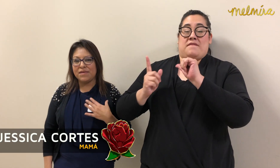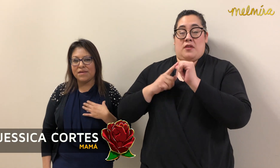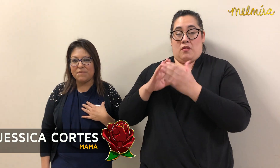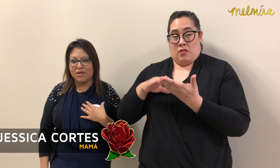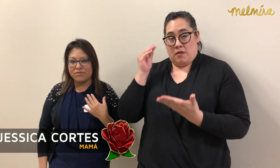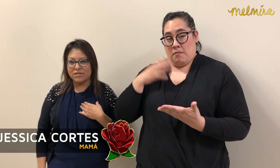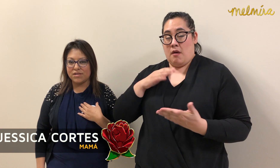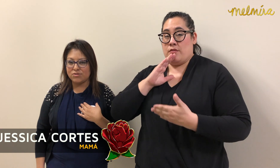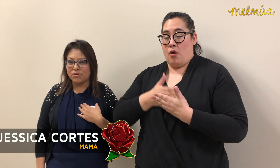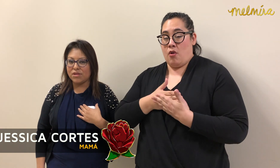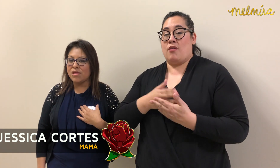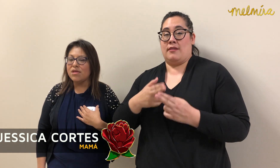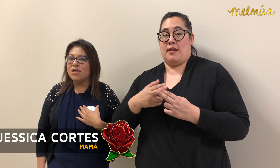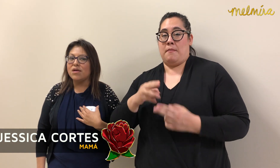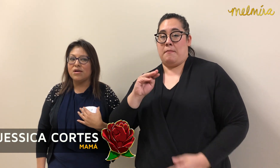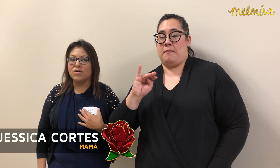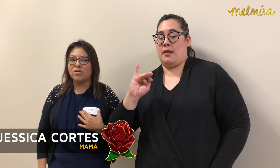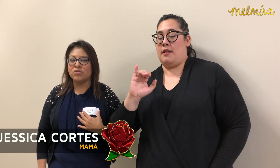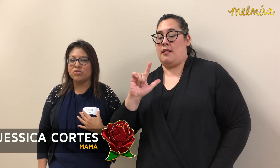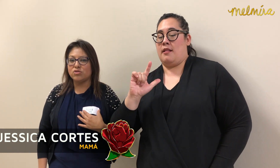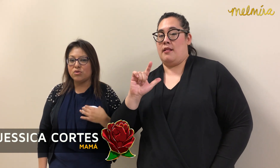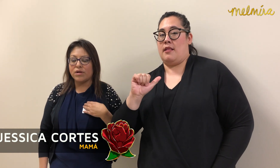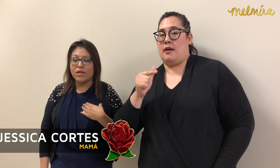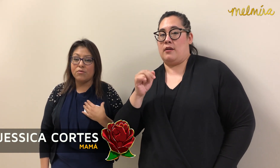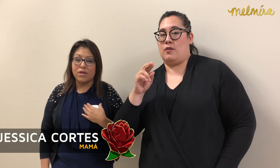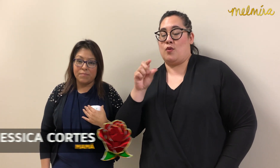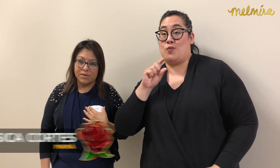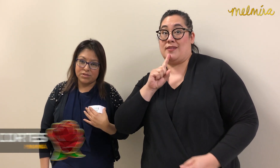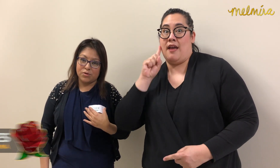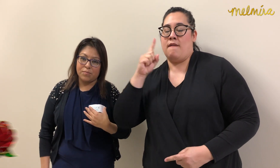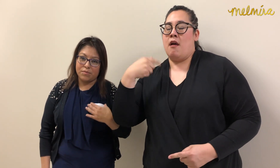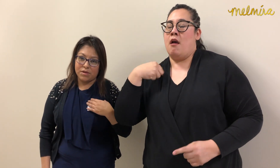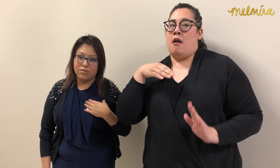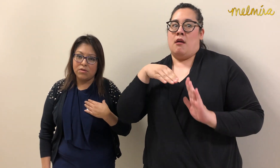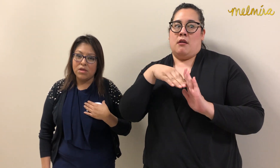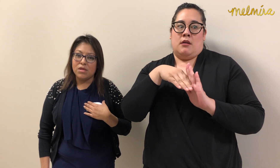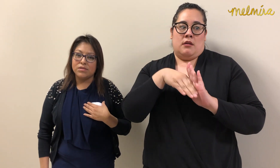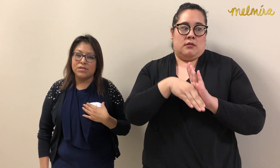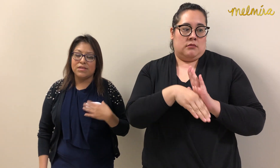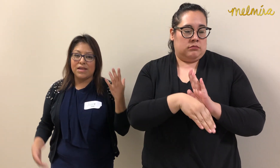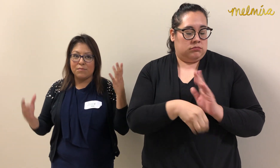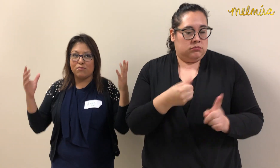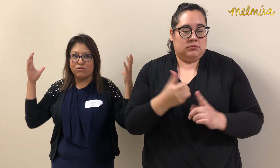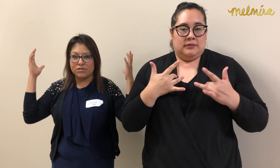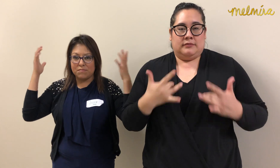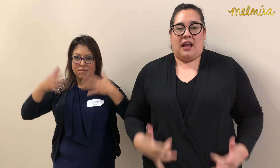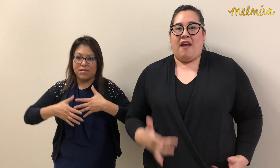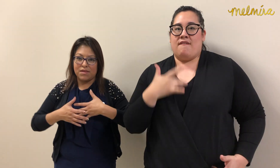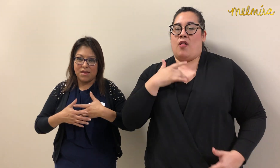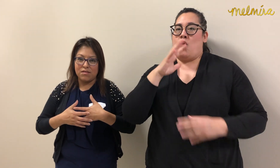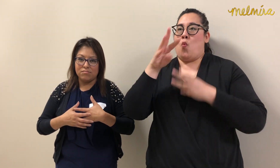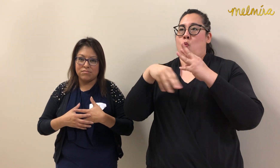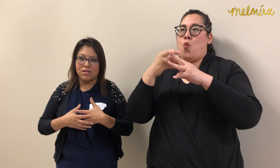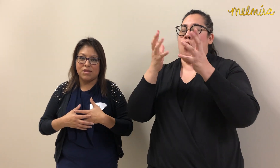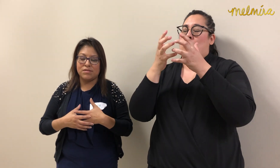hija Milagros era sorda. Yo caí en una depresión primero. Sentí que el mundo se me venía